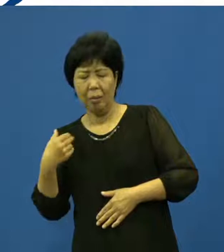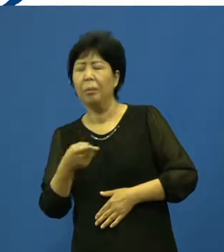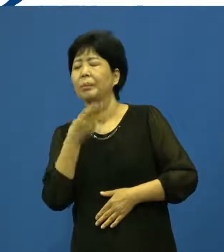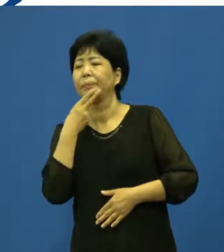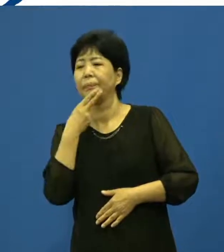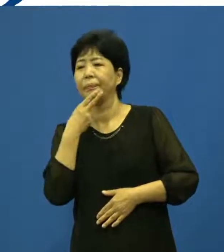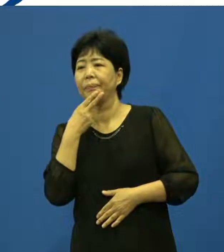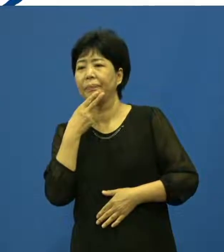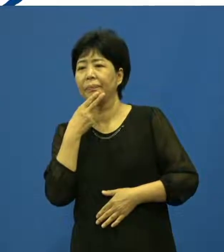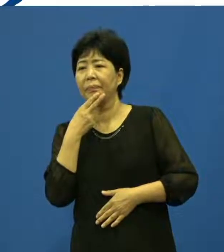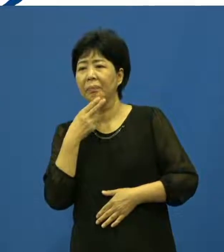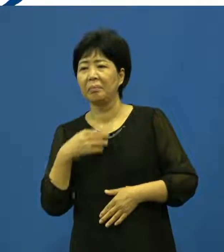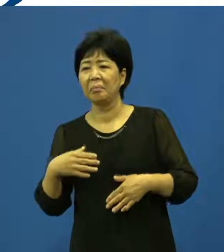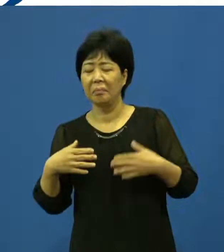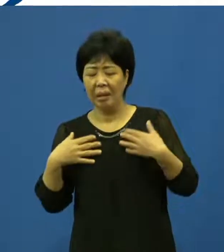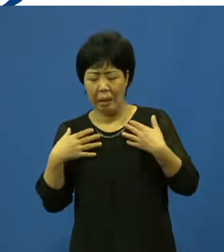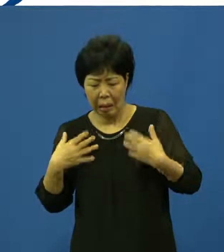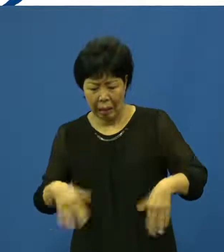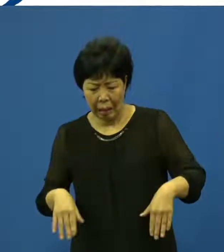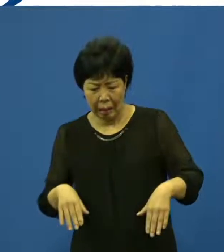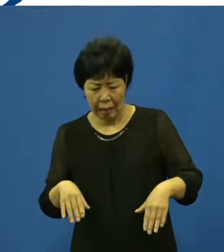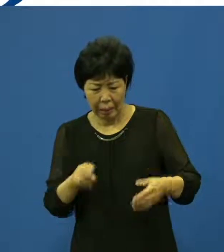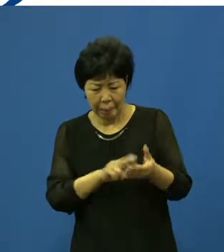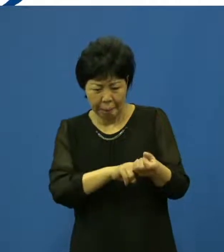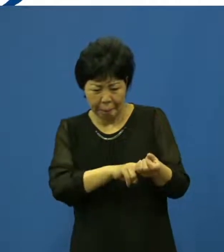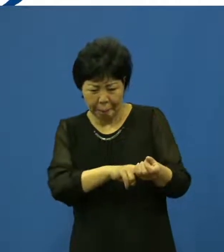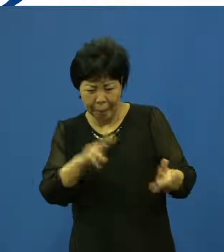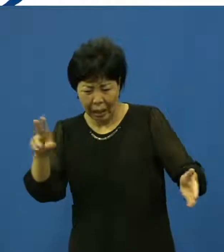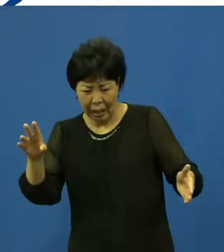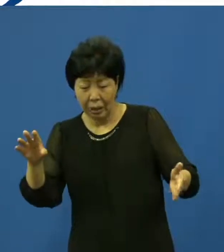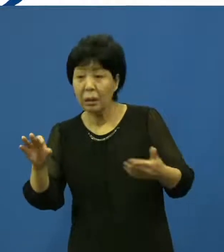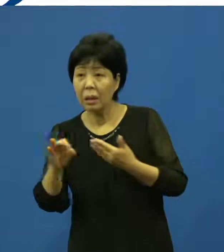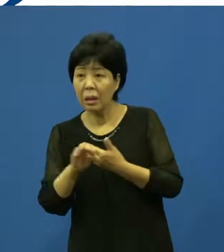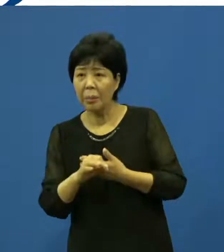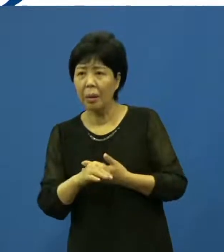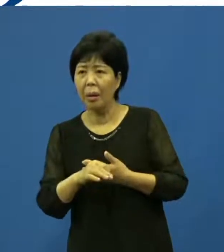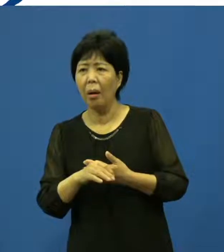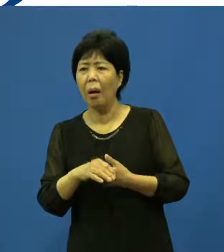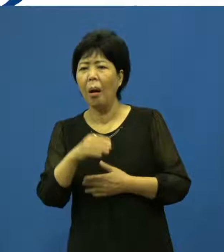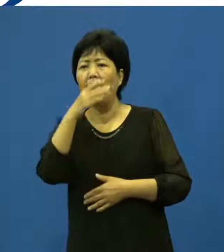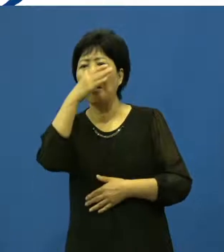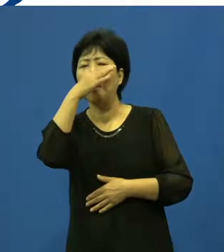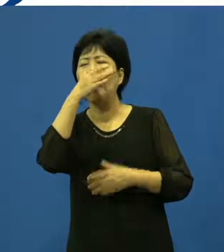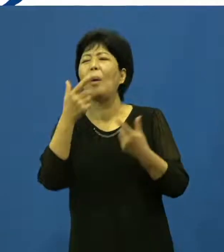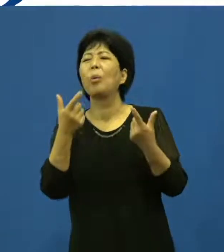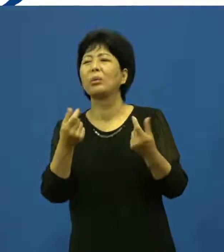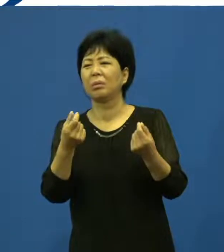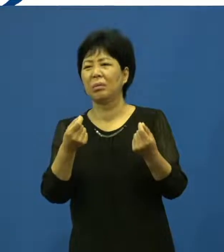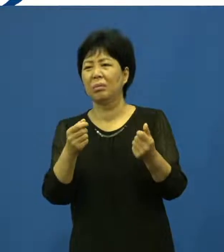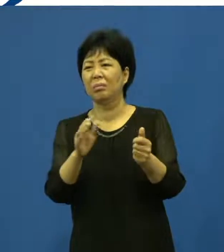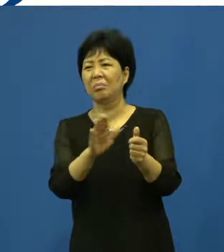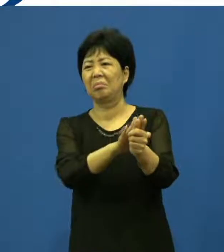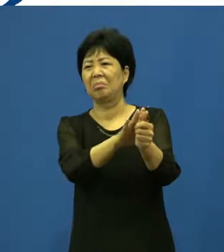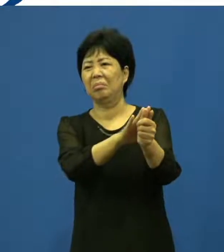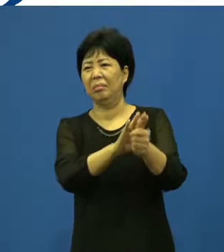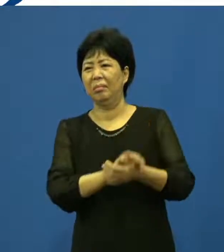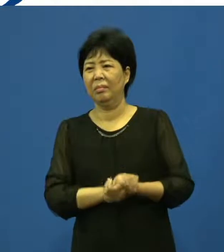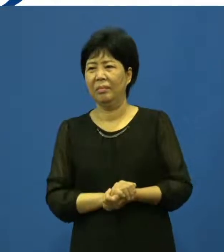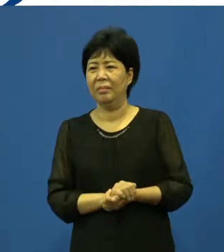약함이 드러나는 순간 바보 됩니다. 그래서 우리는 바보가 되지 않으려고 무척 노력을 해야 돼요.